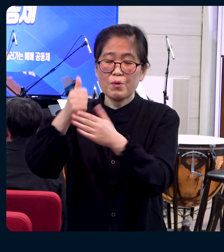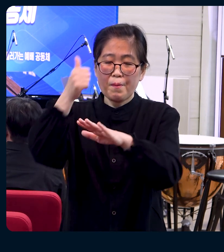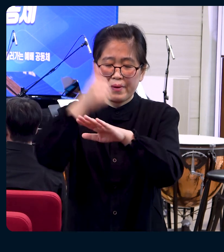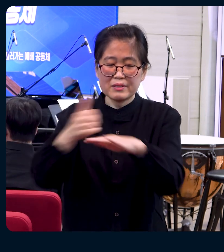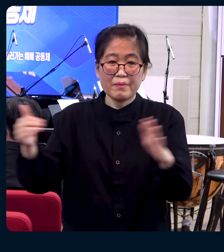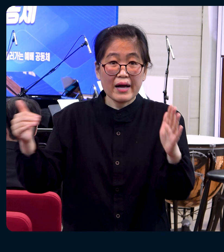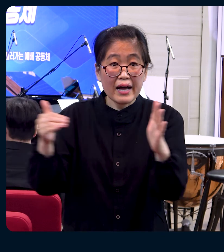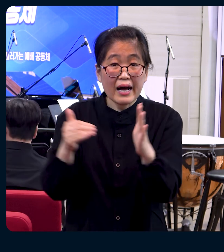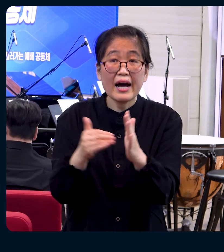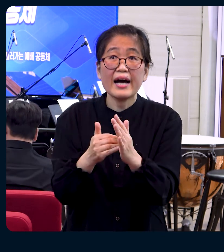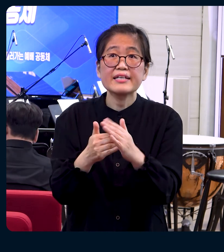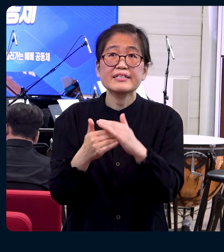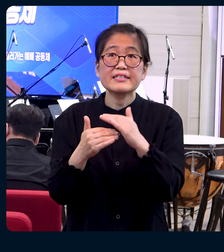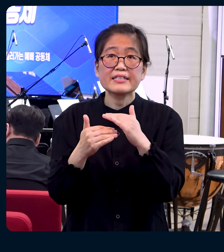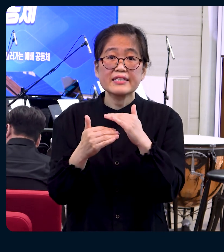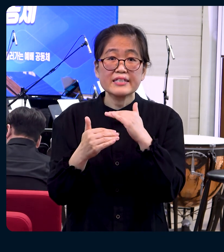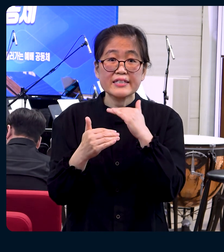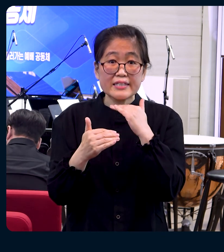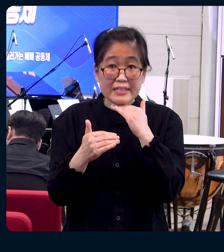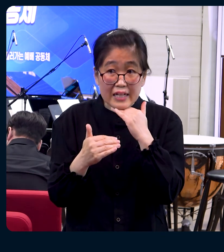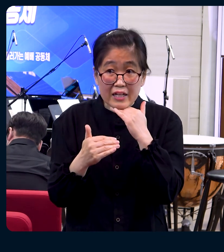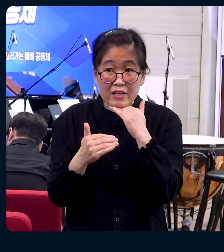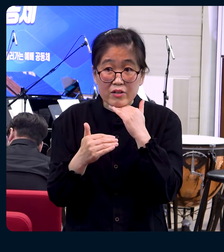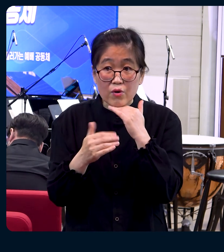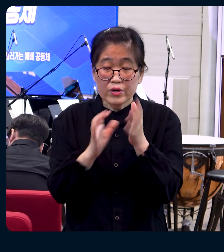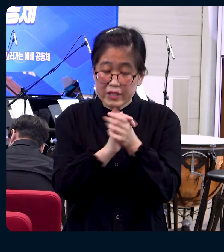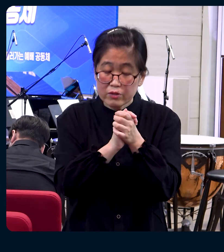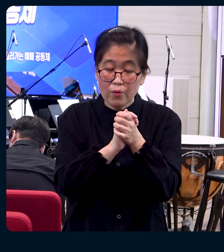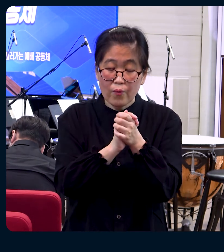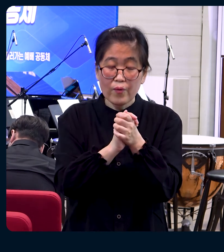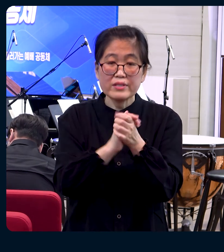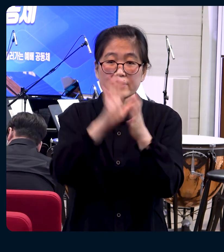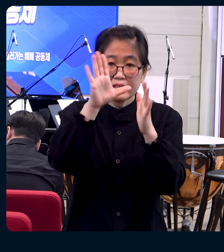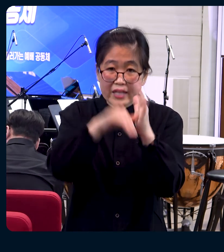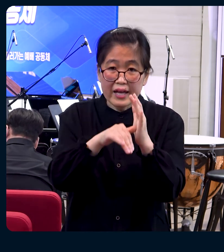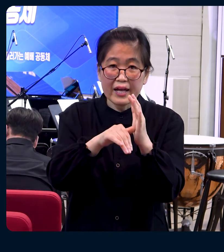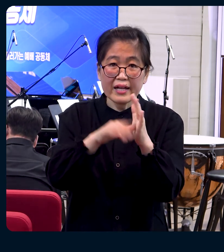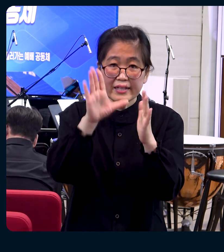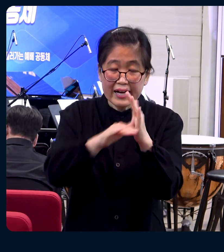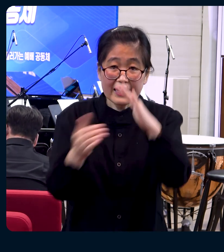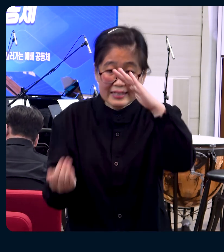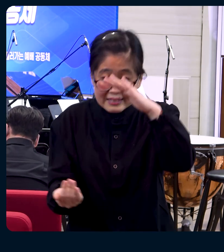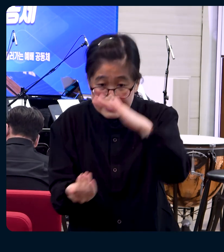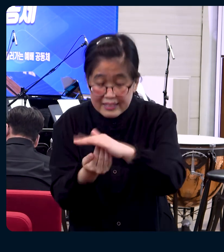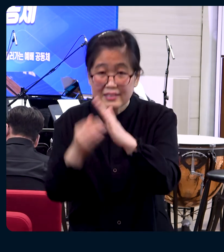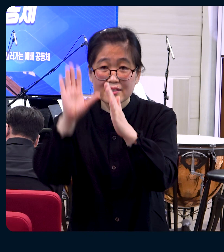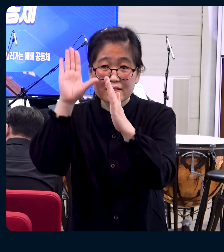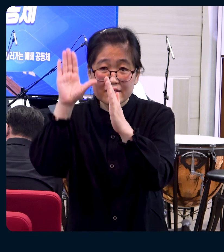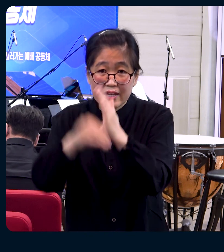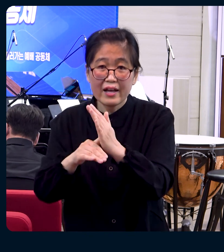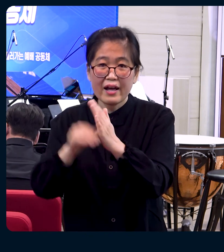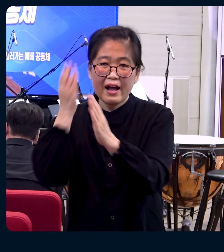아니라 주님을 끝까지 의지하고 기도하는 자리에 있을 때, 때가 참에